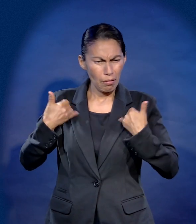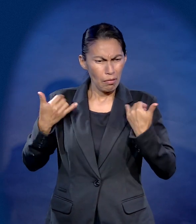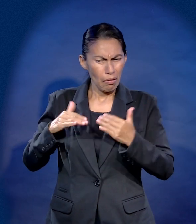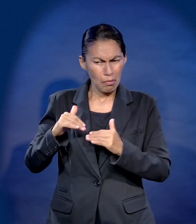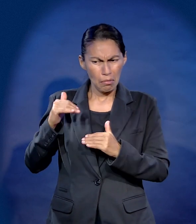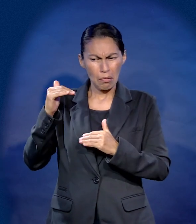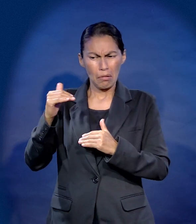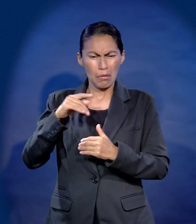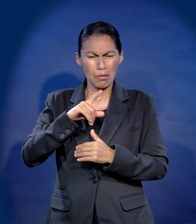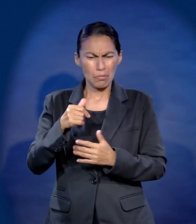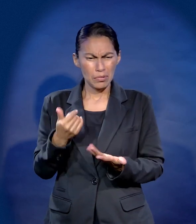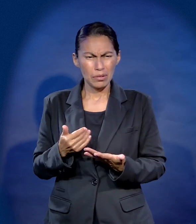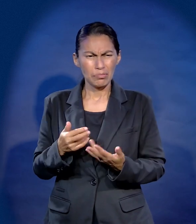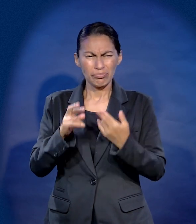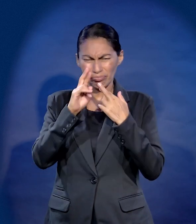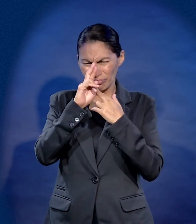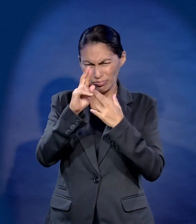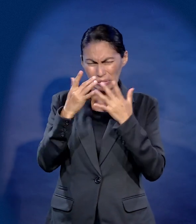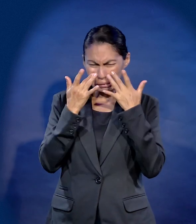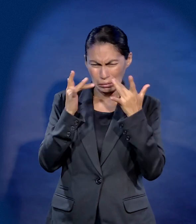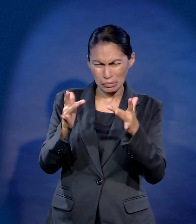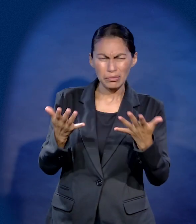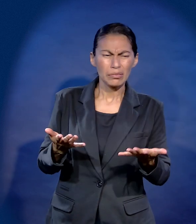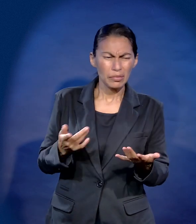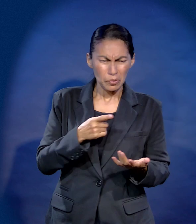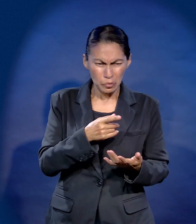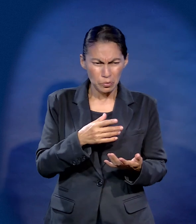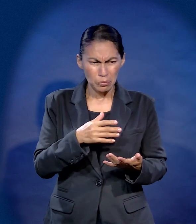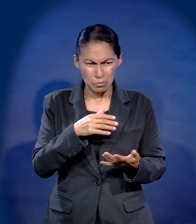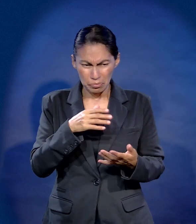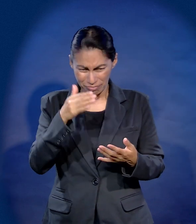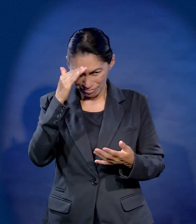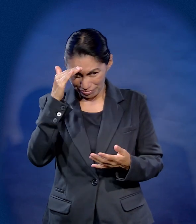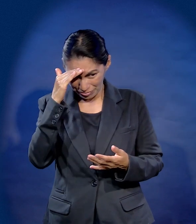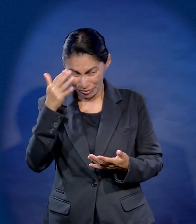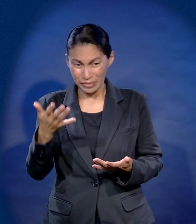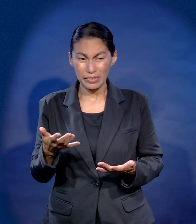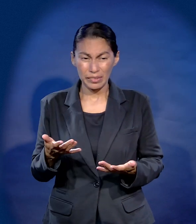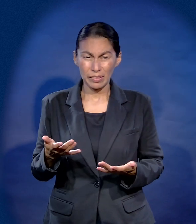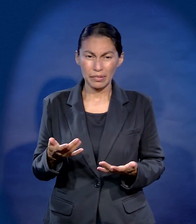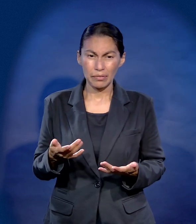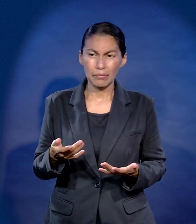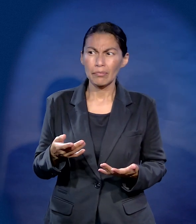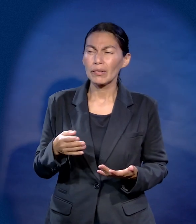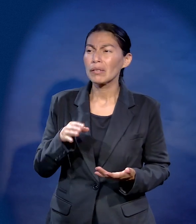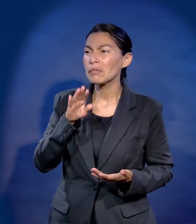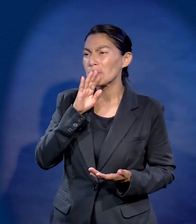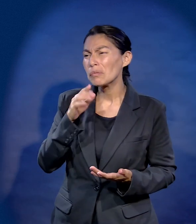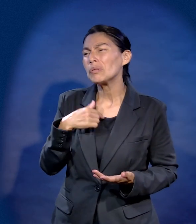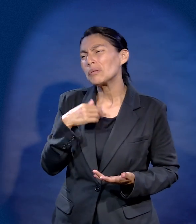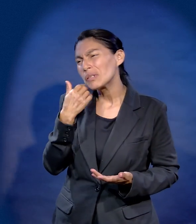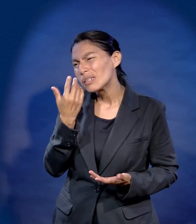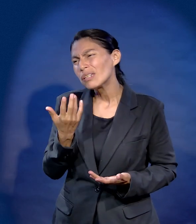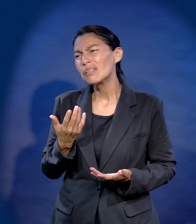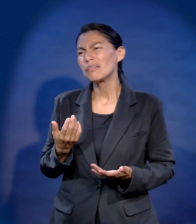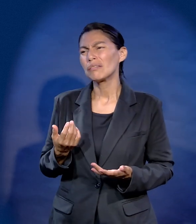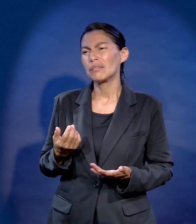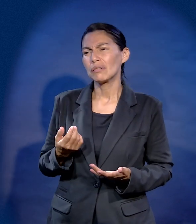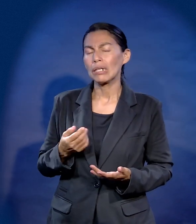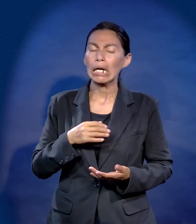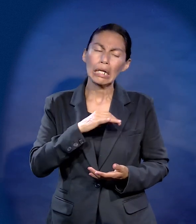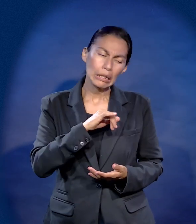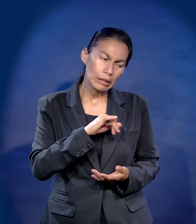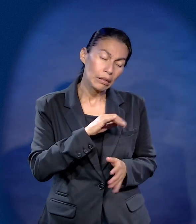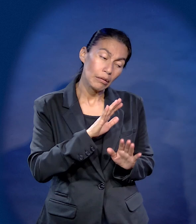Viene tu adolescencia, ¿y qué tal si tú reaccionas distinto después? Tienes que pensarlo bien. Yo le decía: